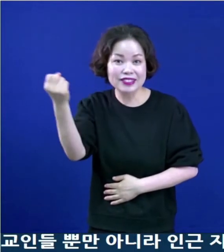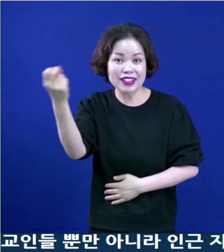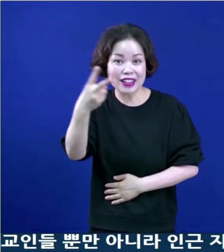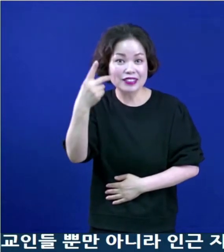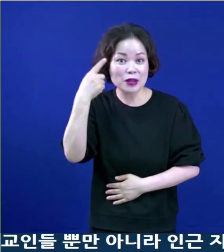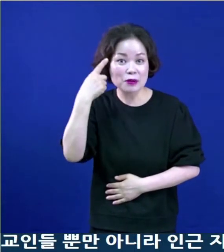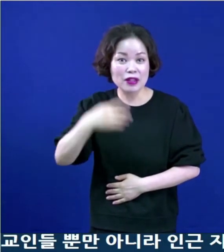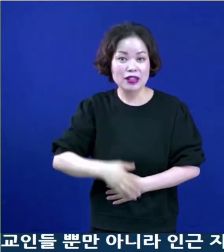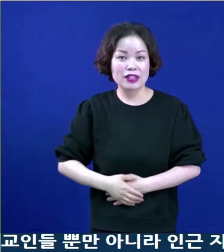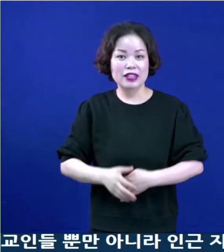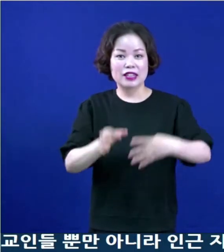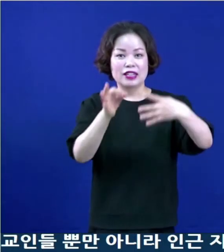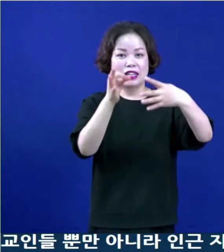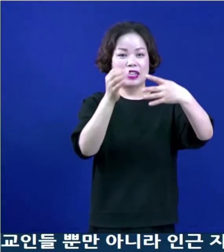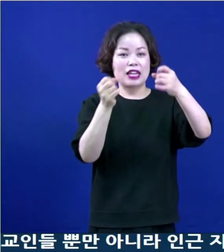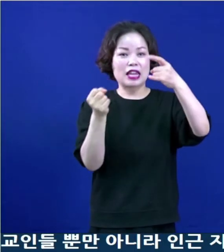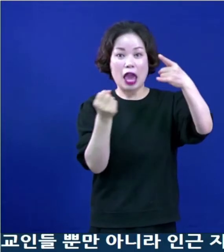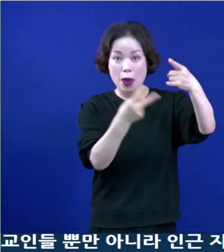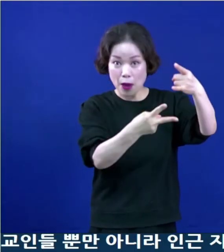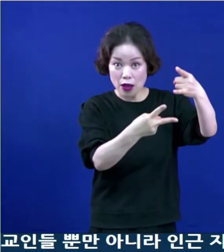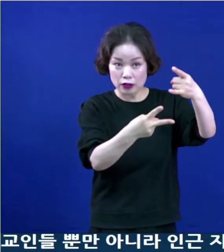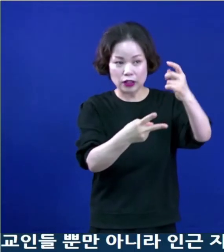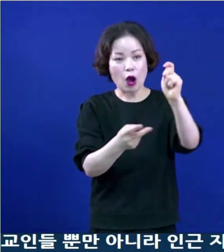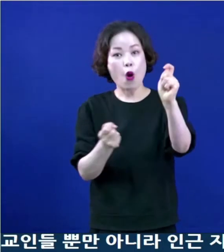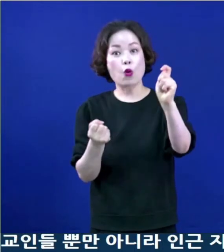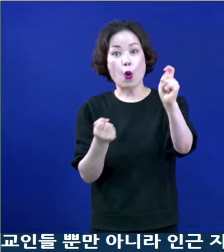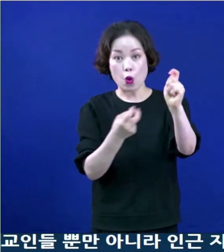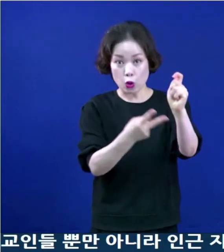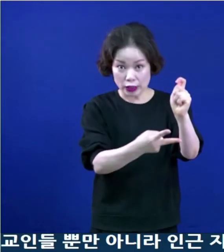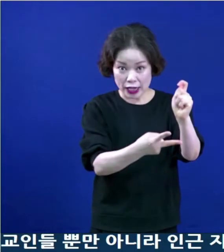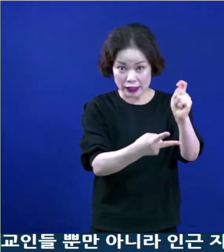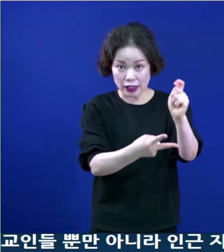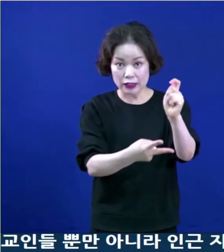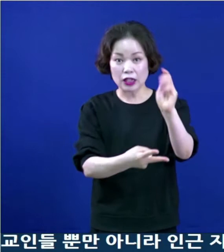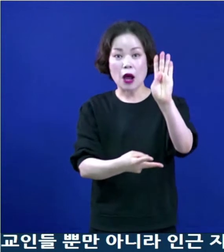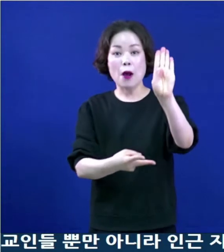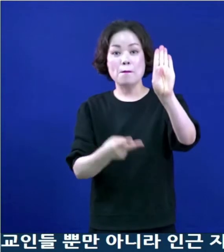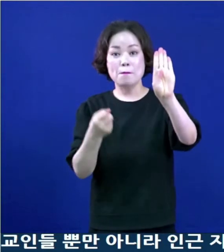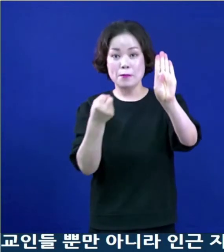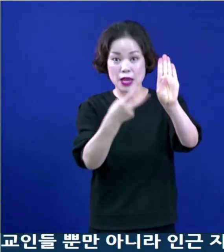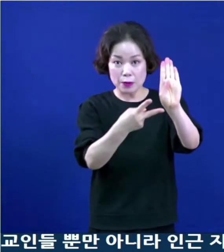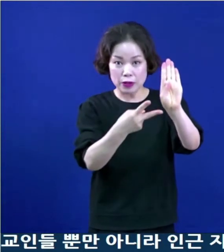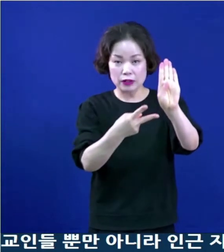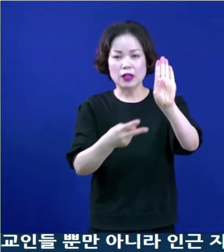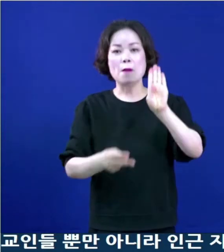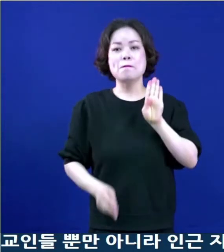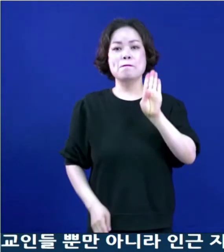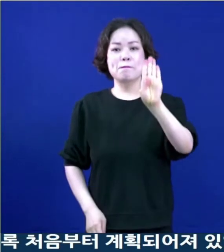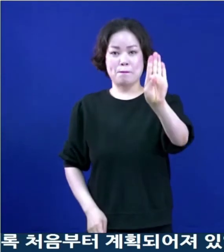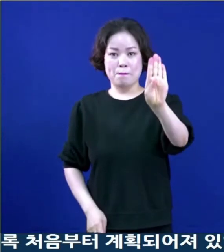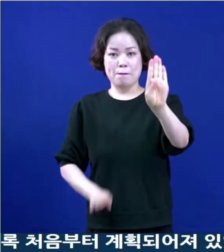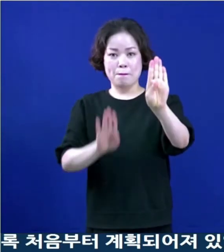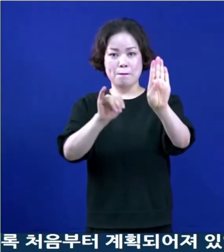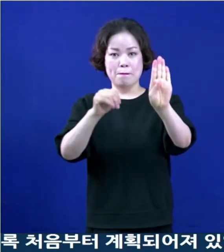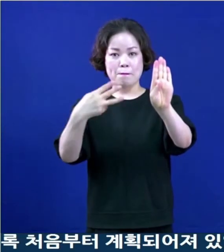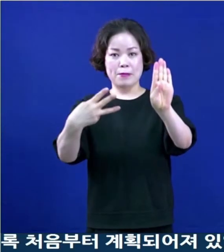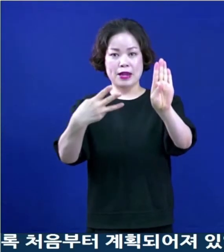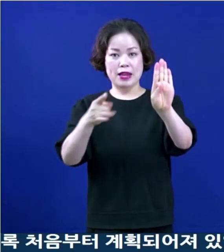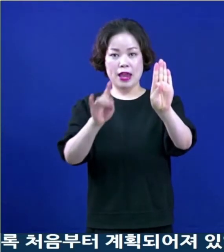해볼까요? 에베소서, 골로새서, 빌립보서, 빌레몬서. 에베소서를